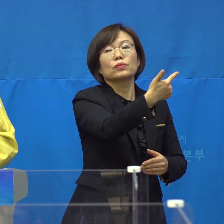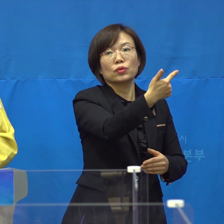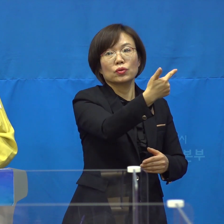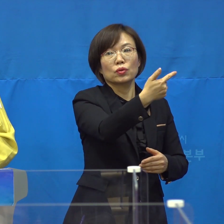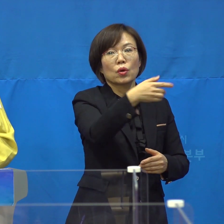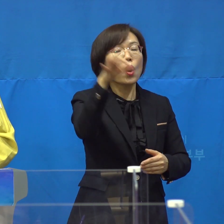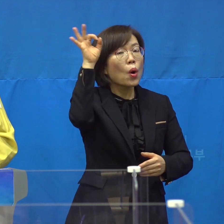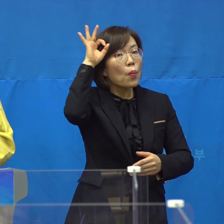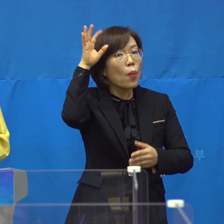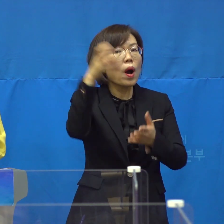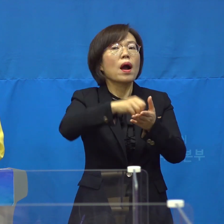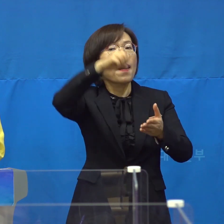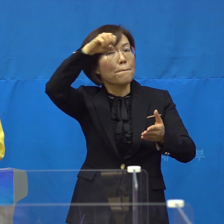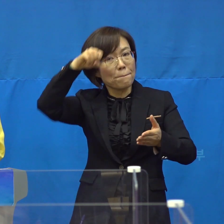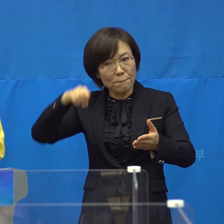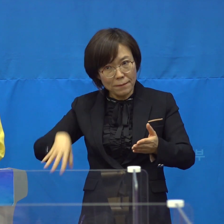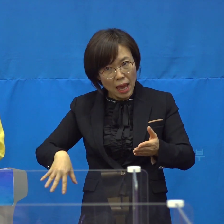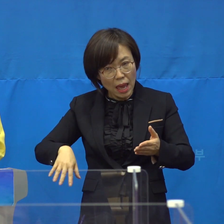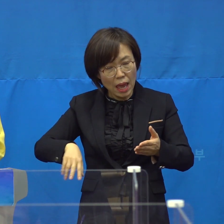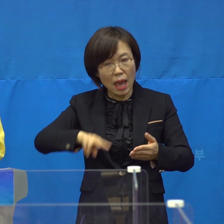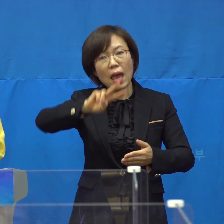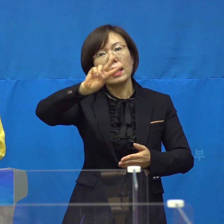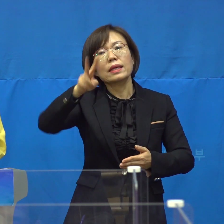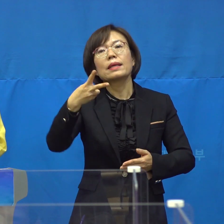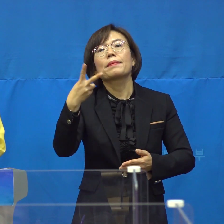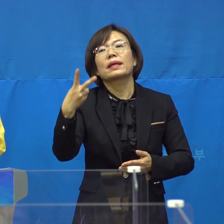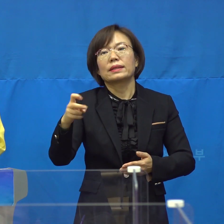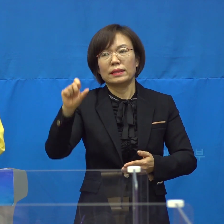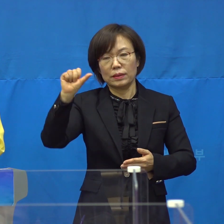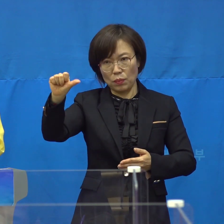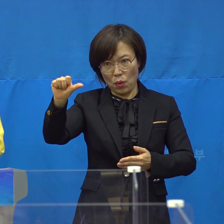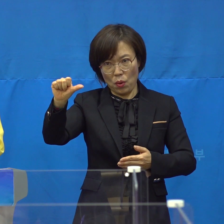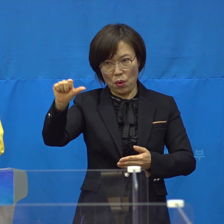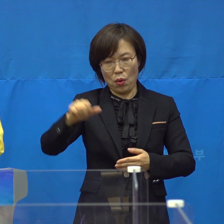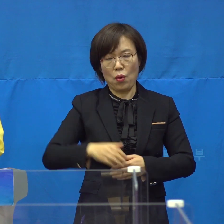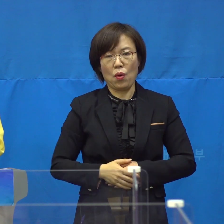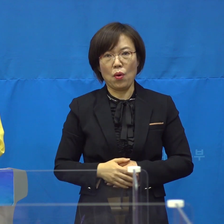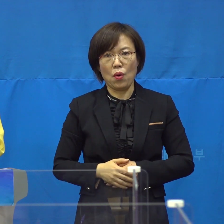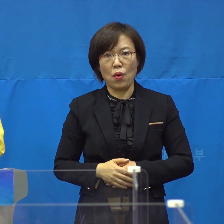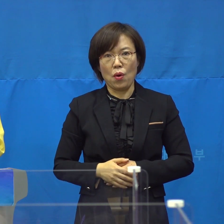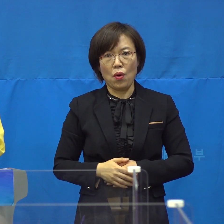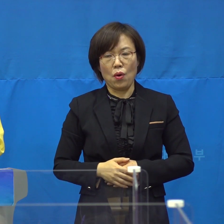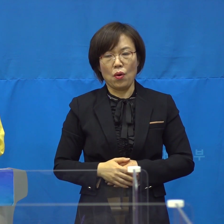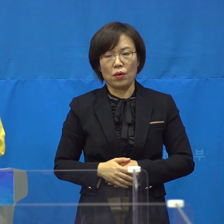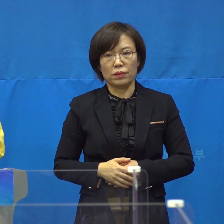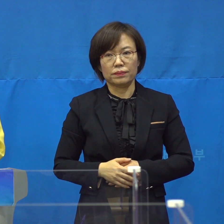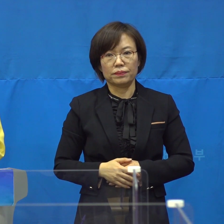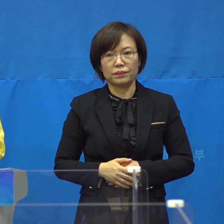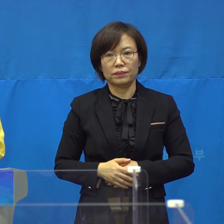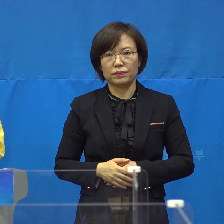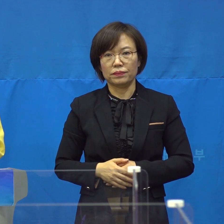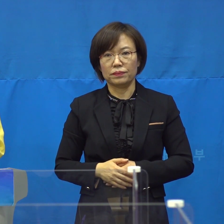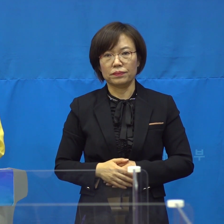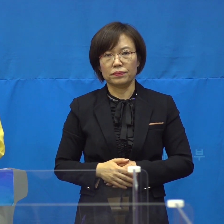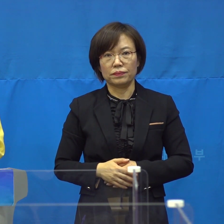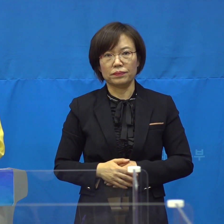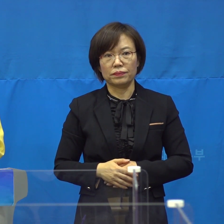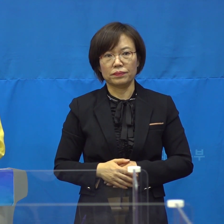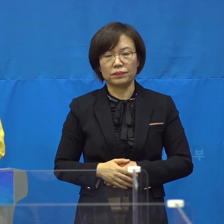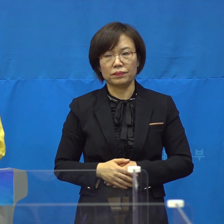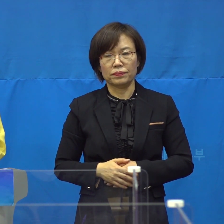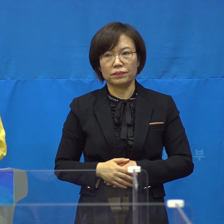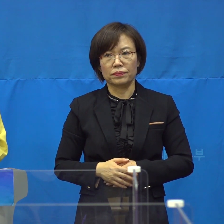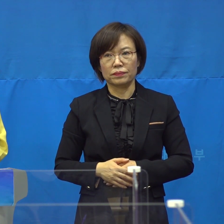226인데 포항 확진자를 울산에 포함을 시킬 수 없기 때문에 저희들은 225명을